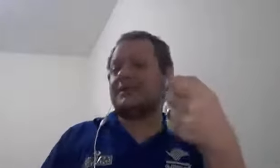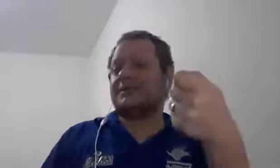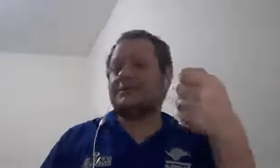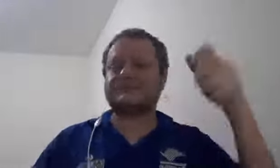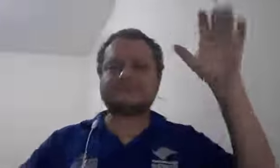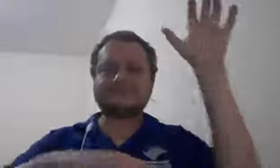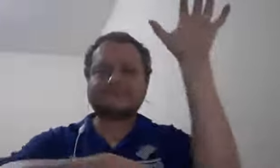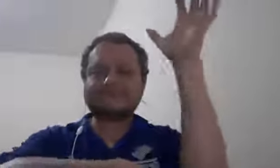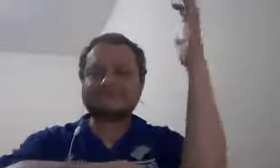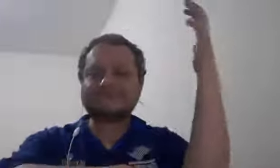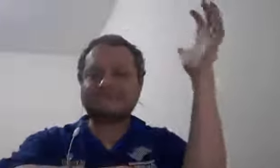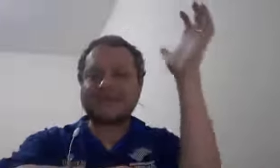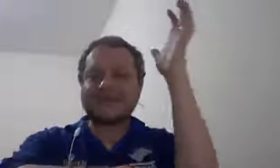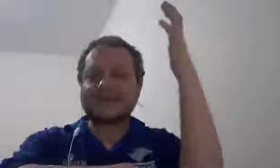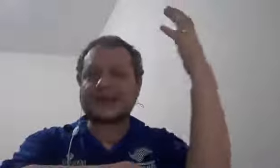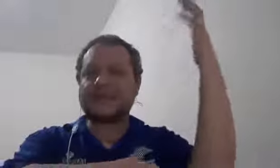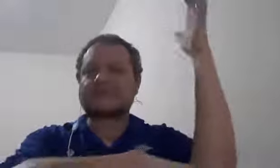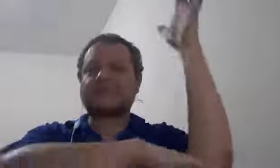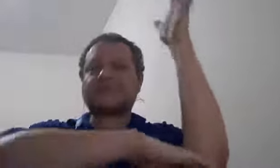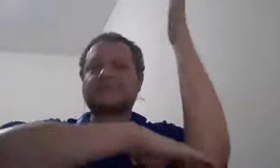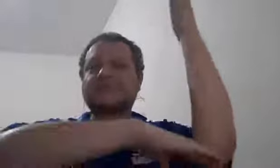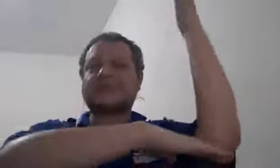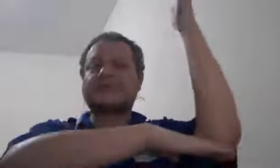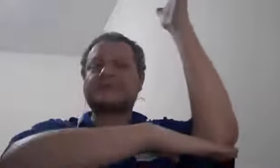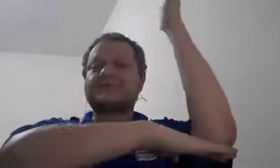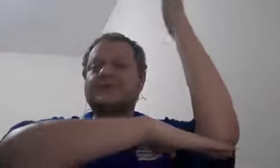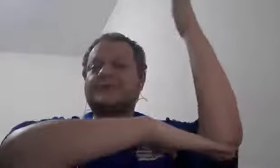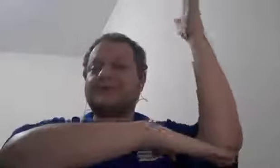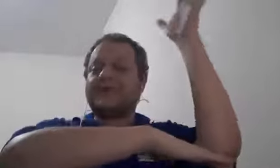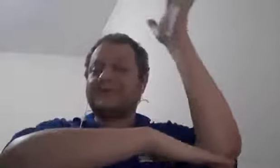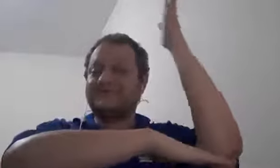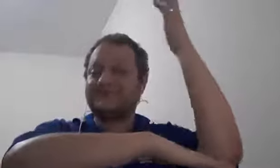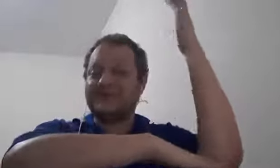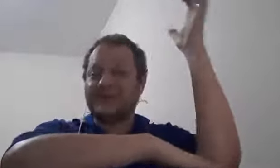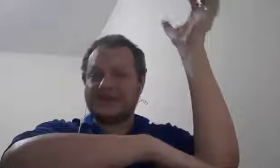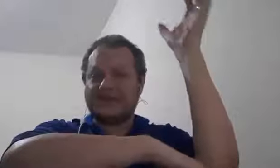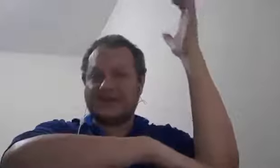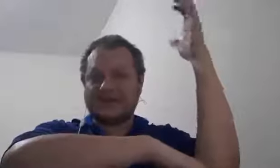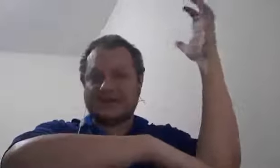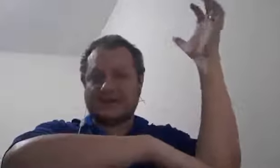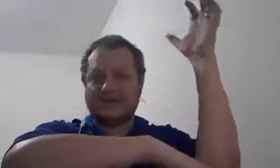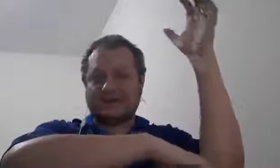Sinal, praça da árvore. Tem a mãozinha na mão aqui, praça da árvore.